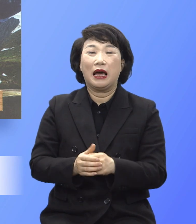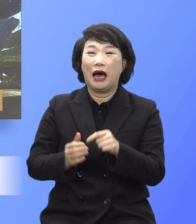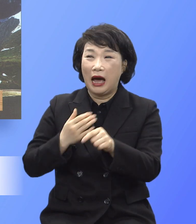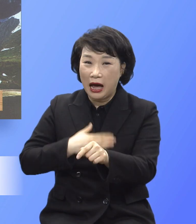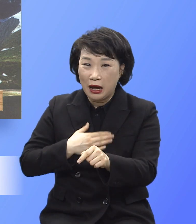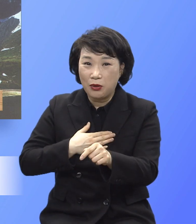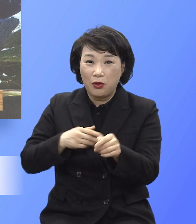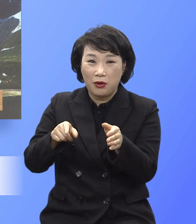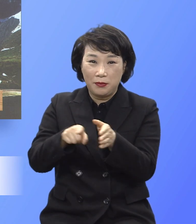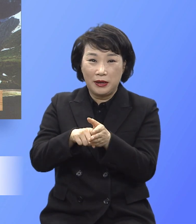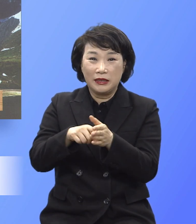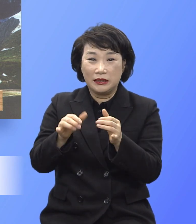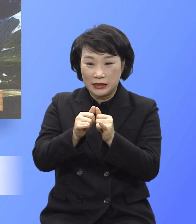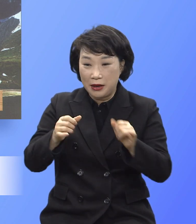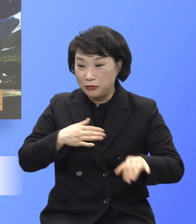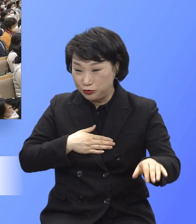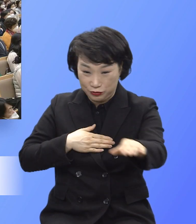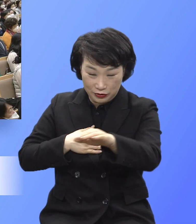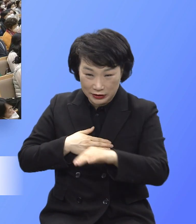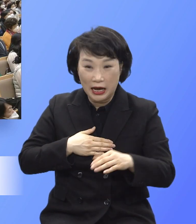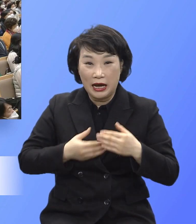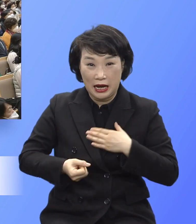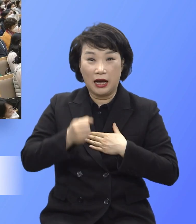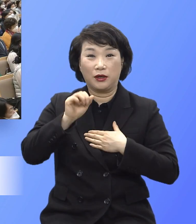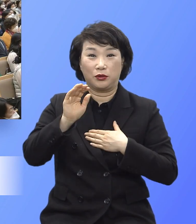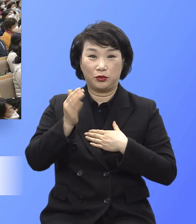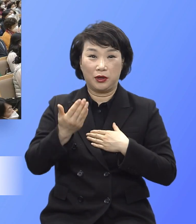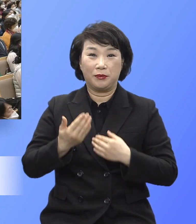알고 믿는 자의 것입니다.